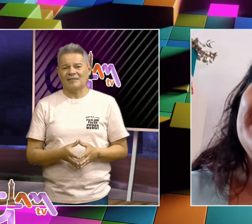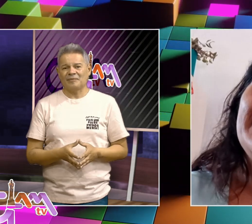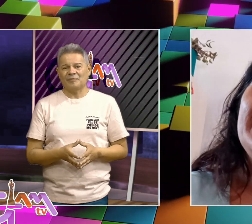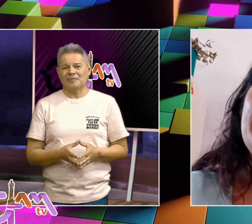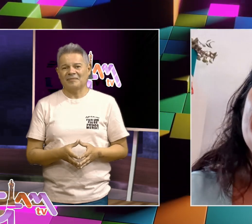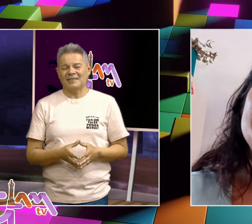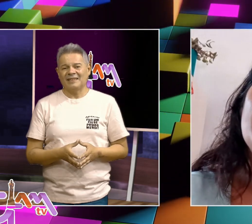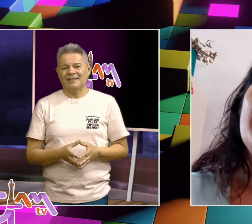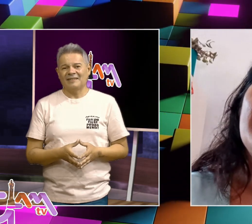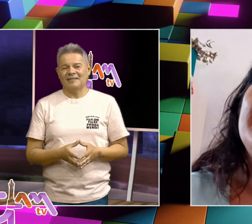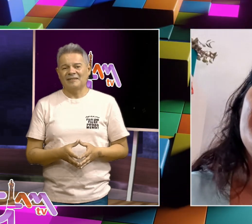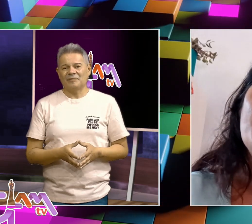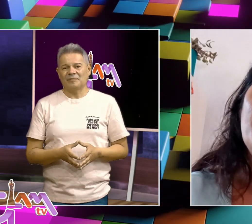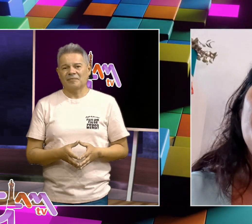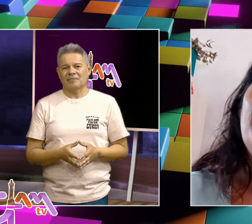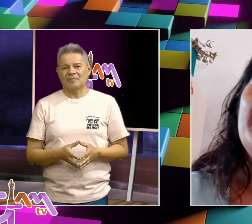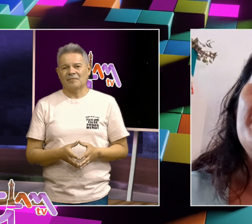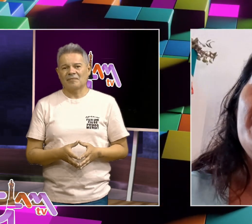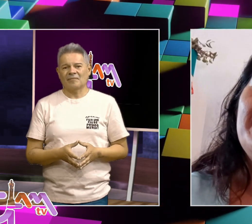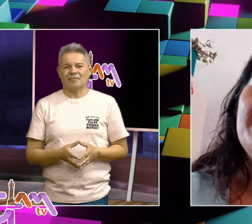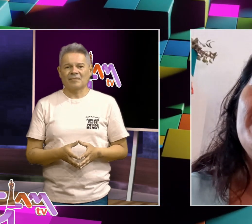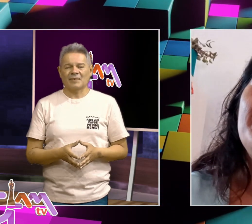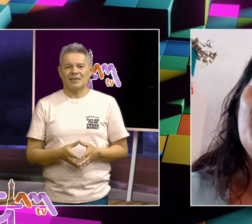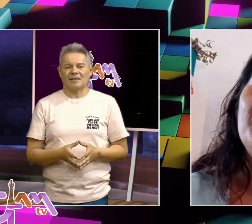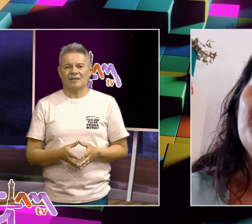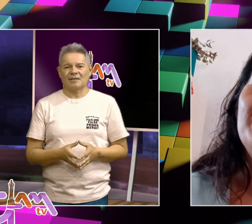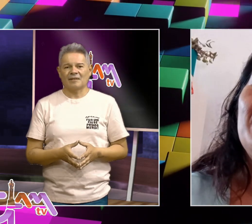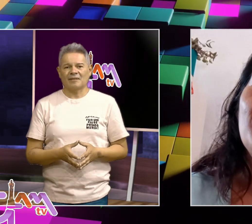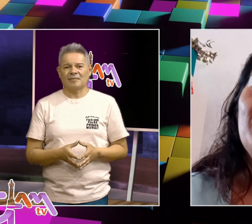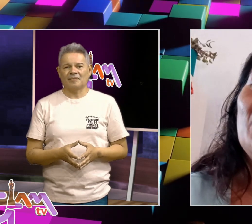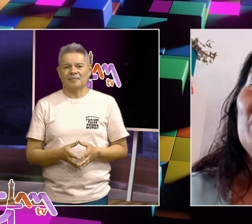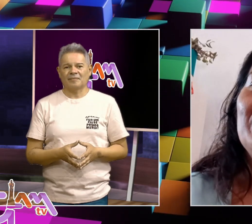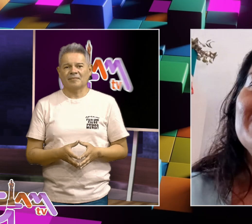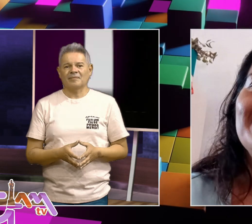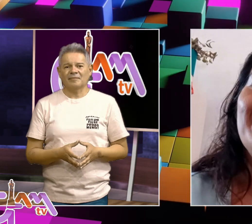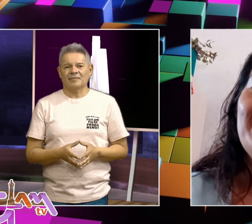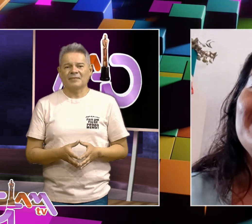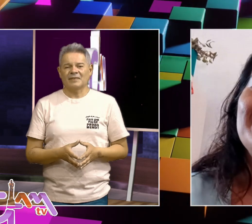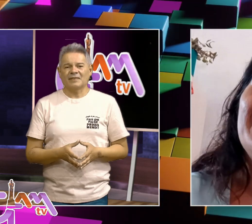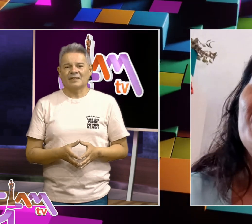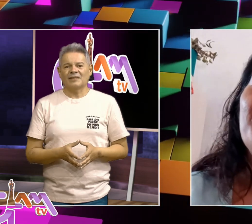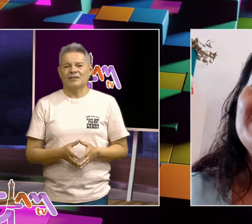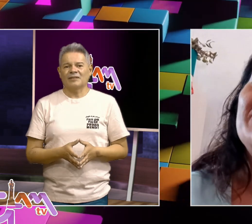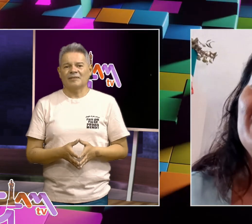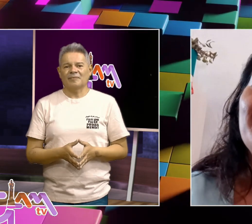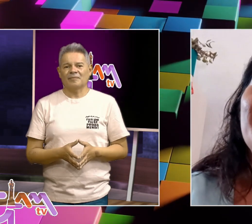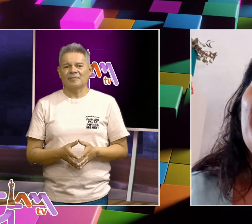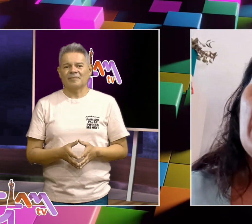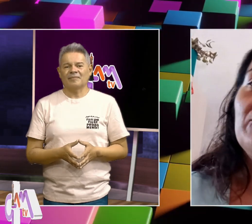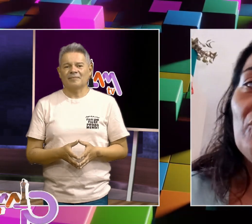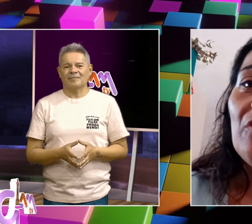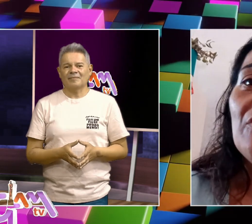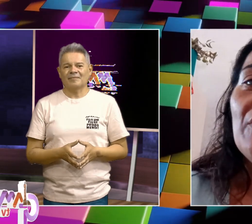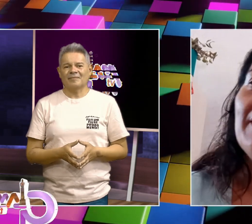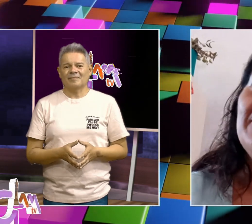Exactamente. Es eso, es que hay que tener un poquito más de empatía y ponernos en el lugar de los otros. Es lo que nos hace falta